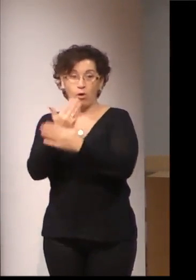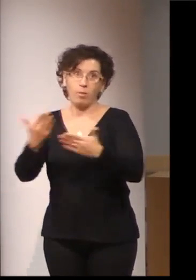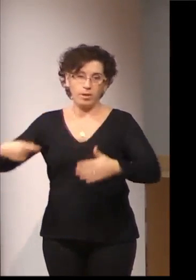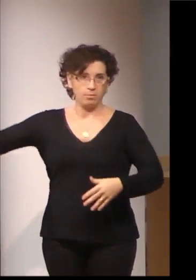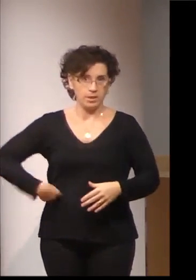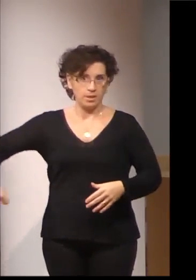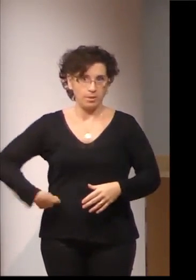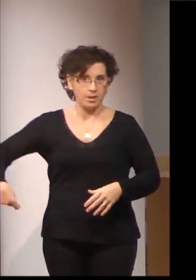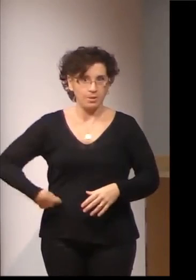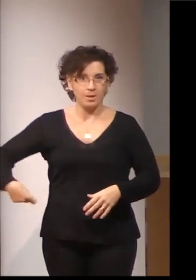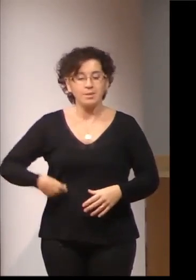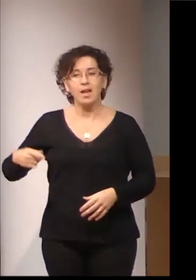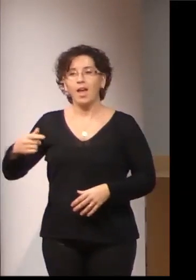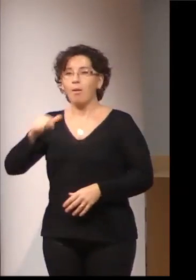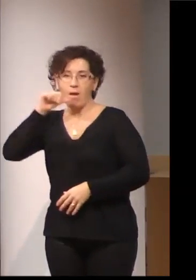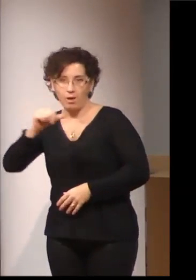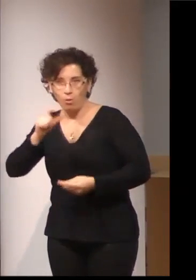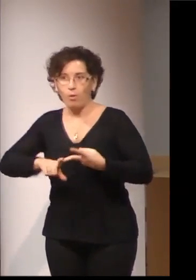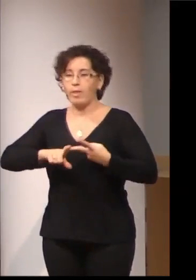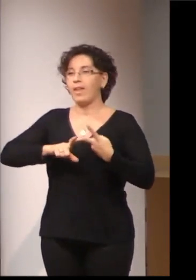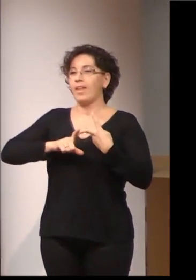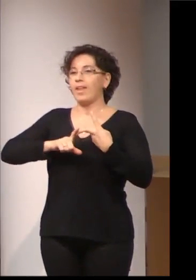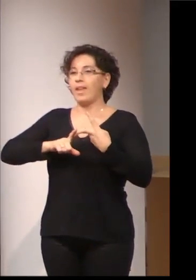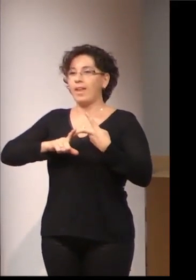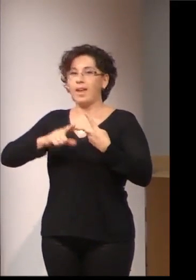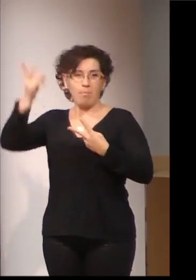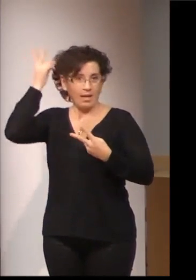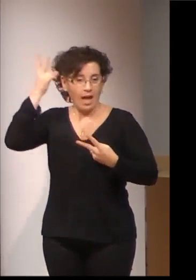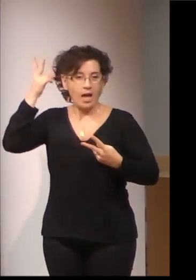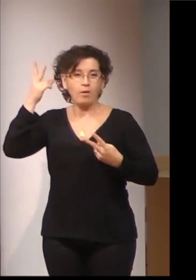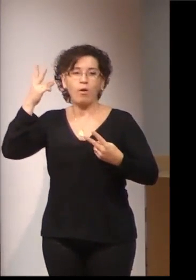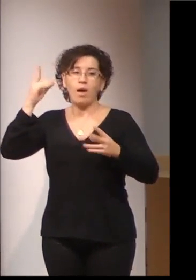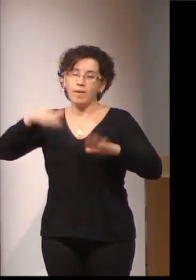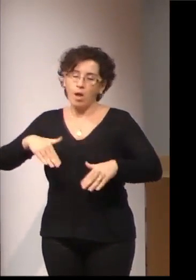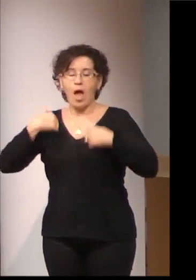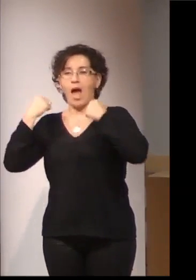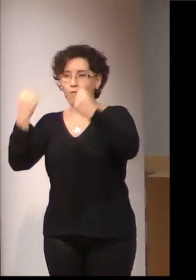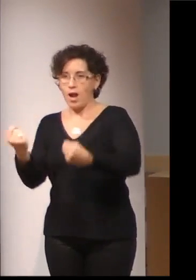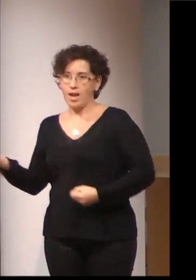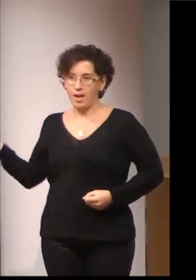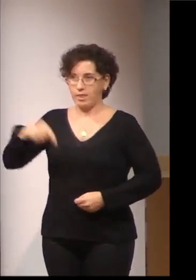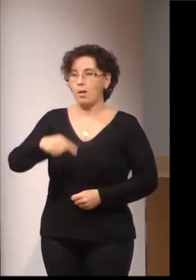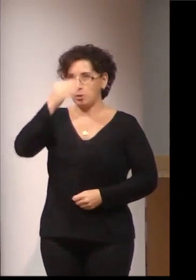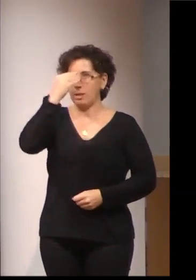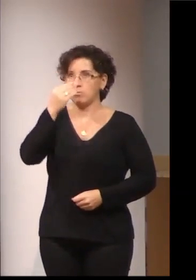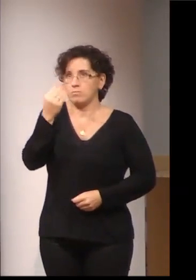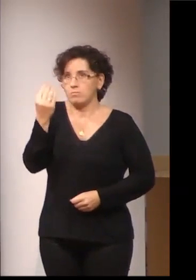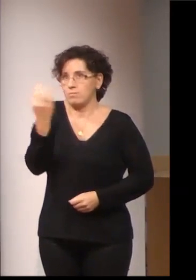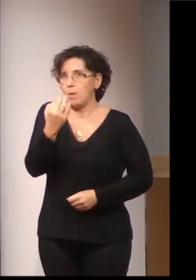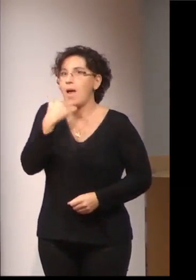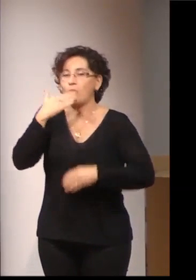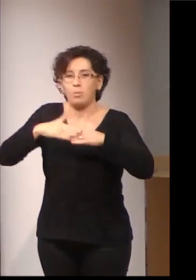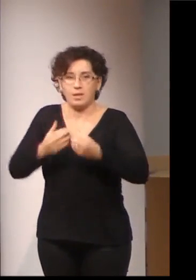tanto de Mariluz como de Mariano, pues estamos aquí hoy. Creemos que sí que tenemos algo que decir y allá vamos.